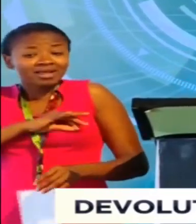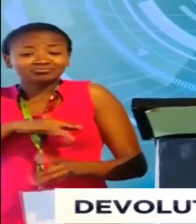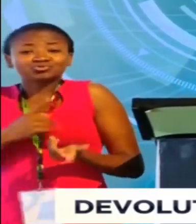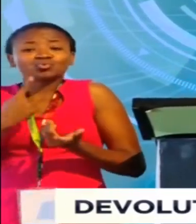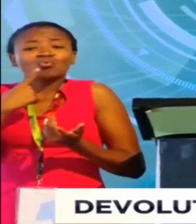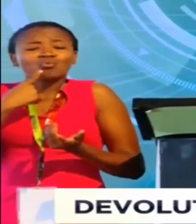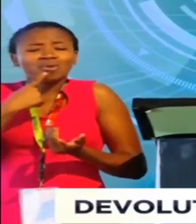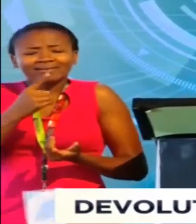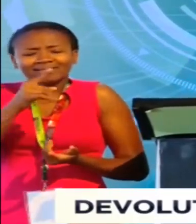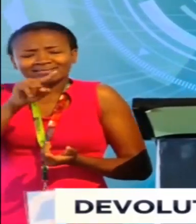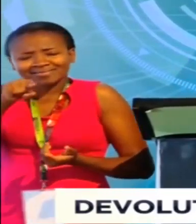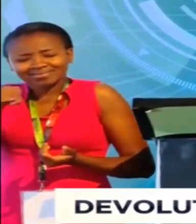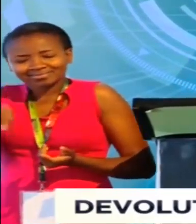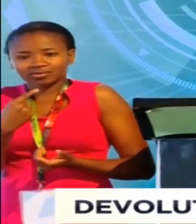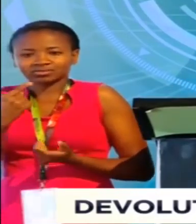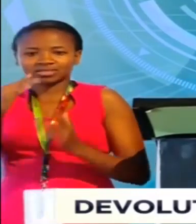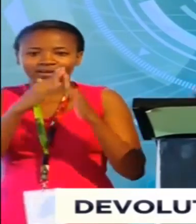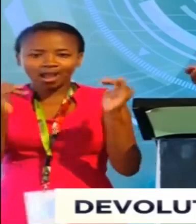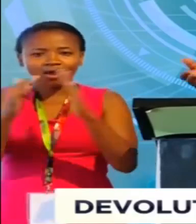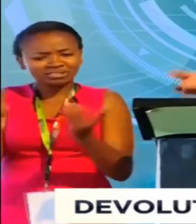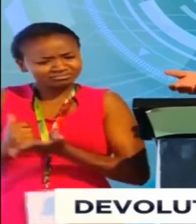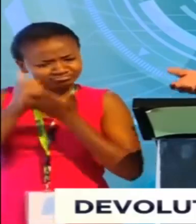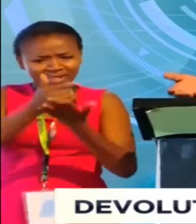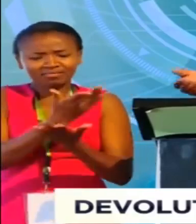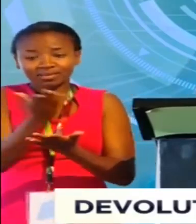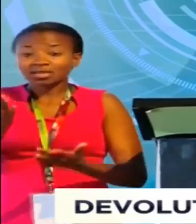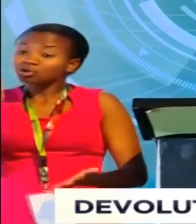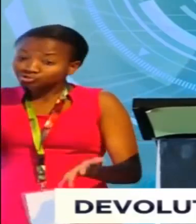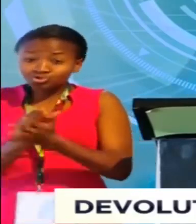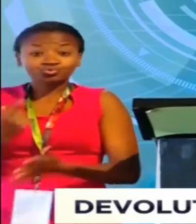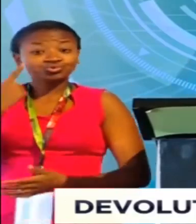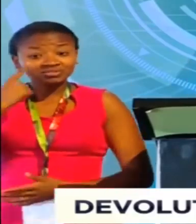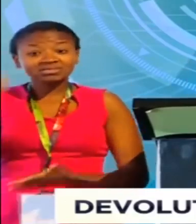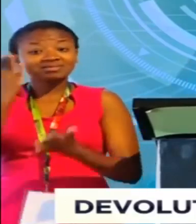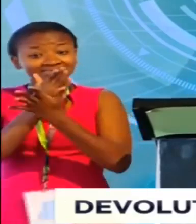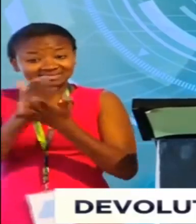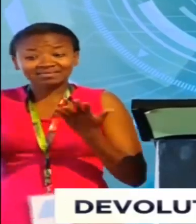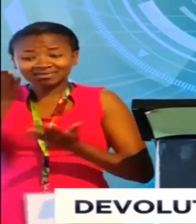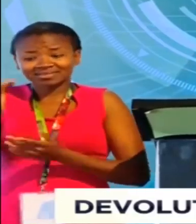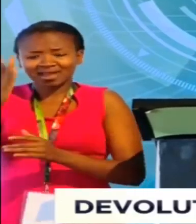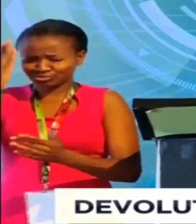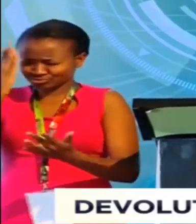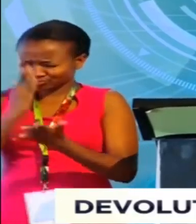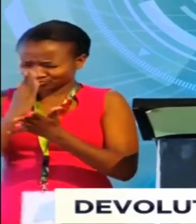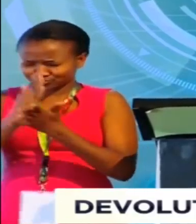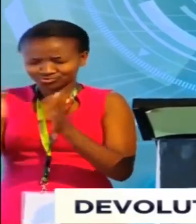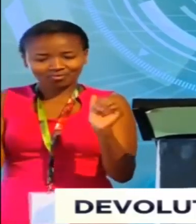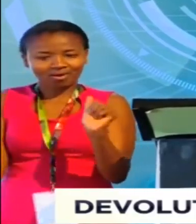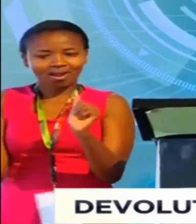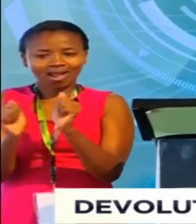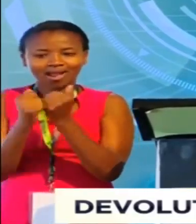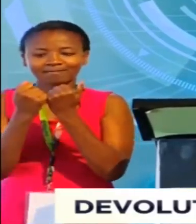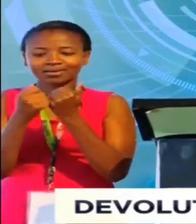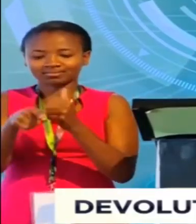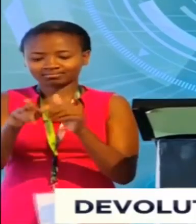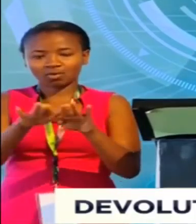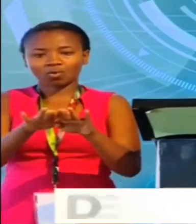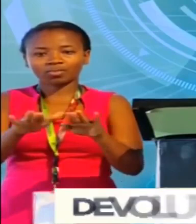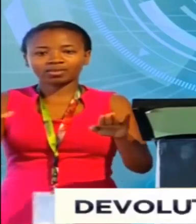100,000 households. You can see that there is something real that is happening in the